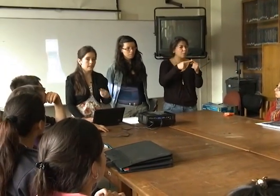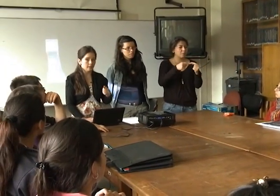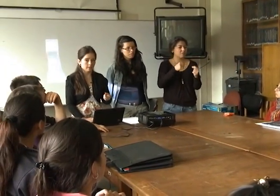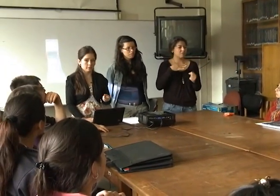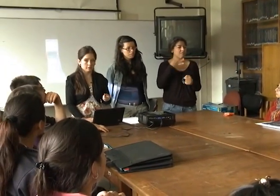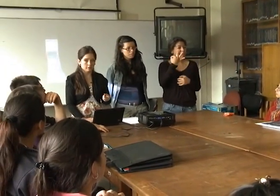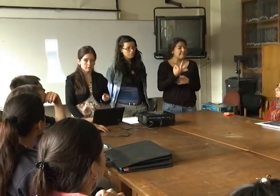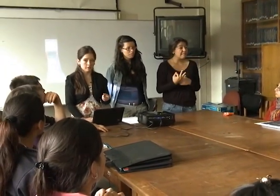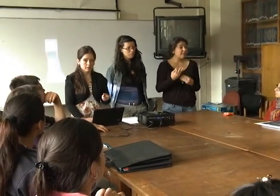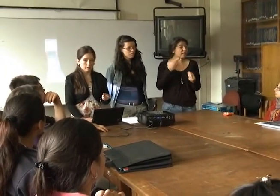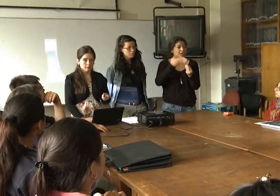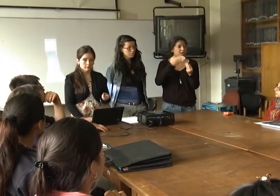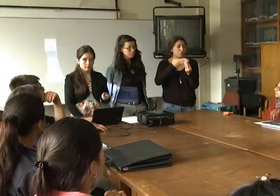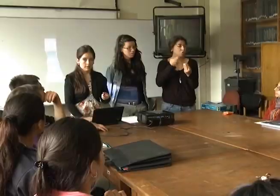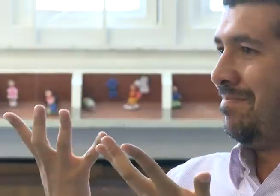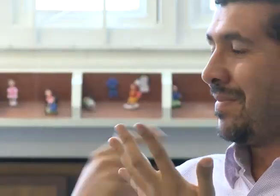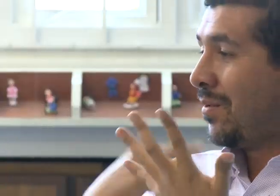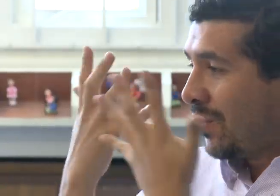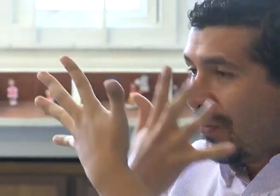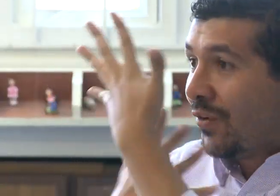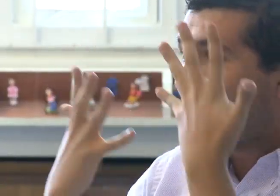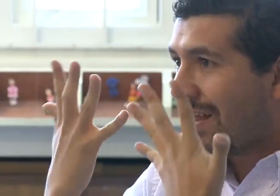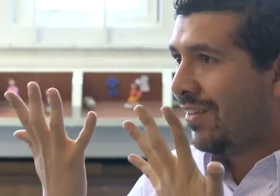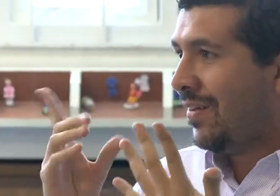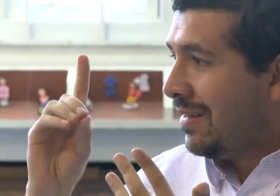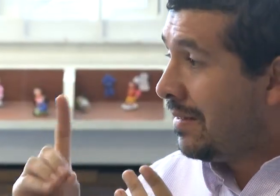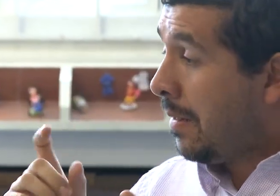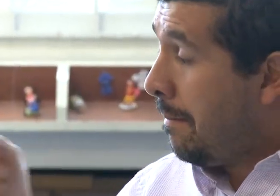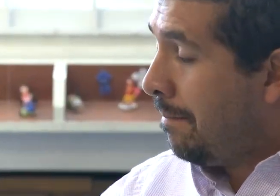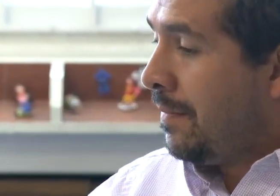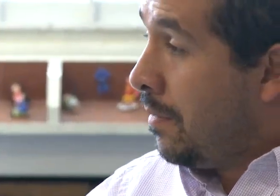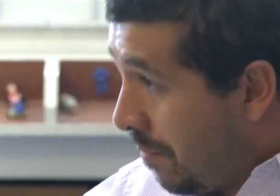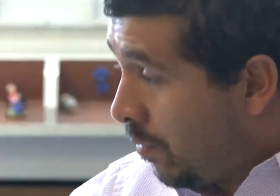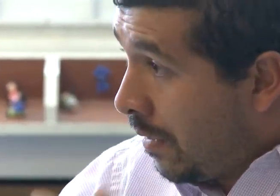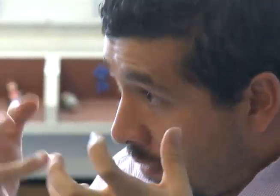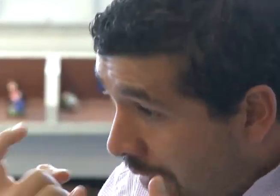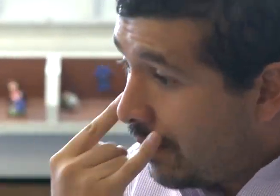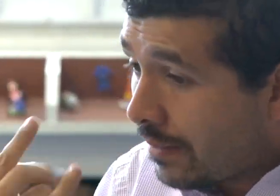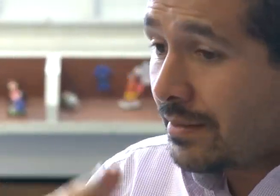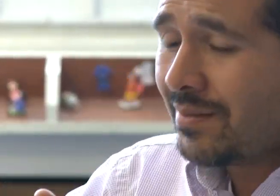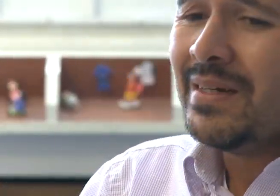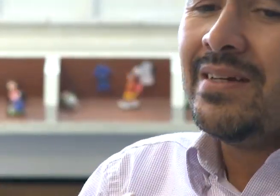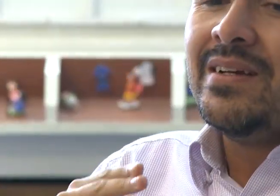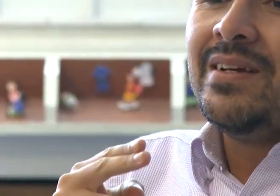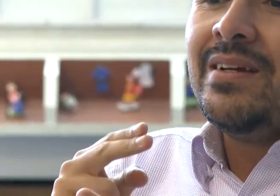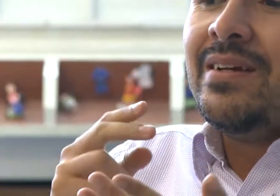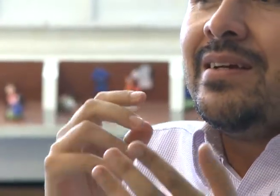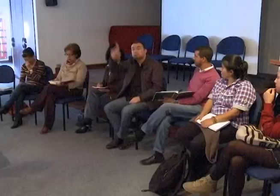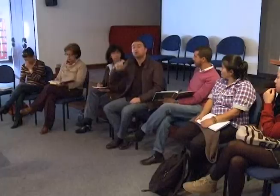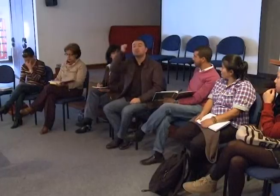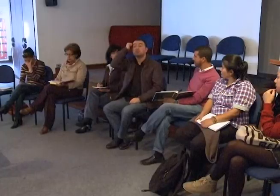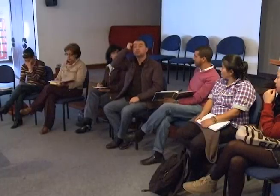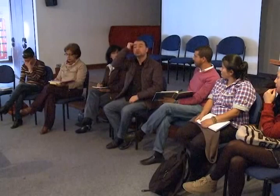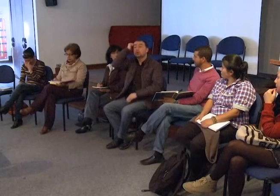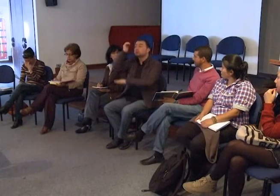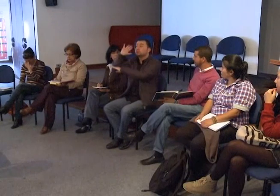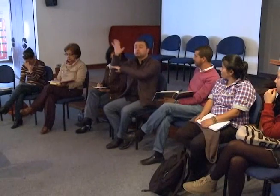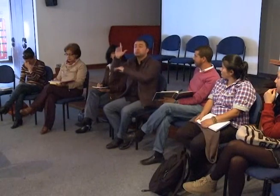son desde la experiencia porque ha podido demostrar que las personas sordas sí pueden acceder a los estudios superiores,